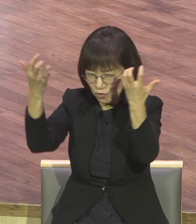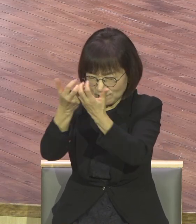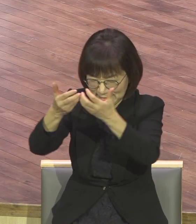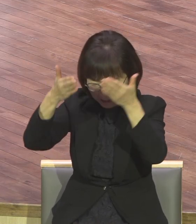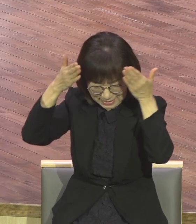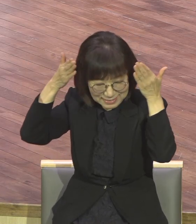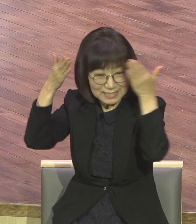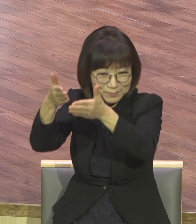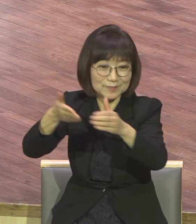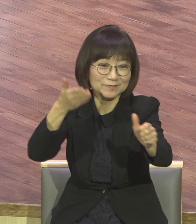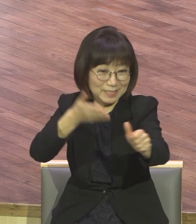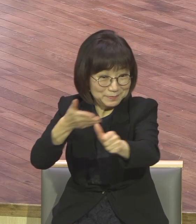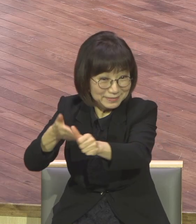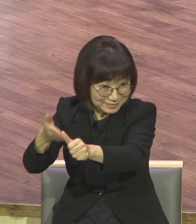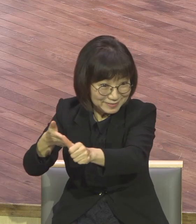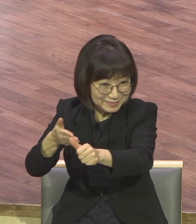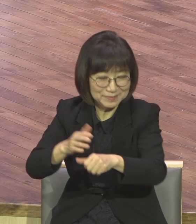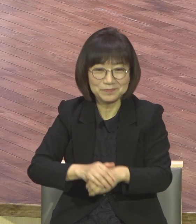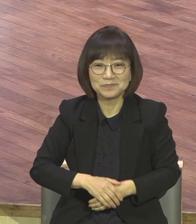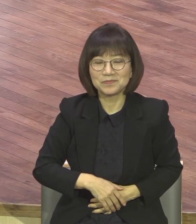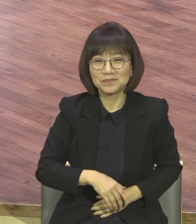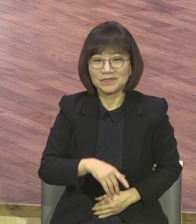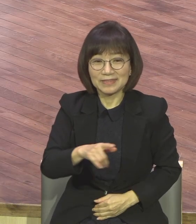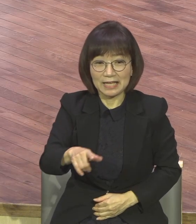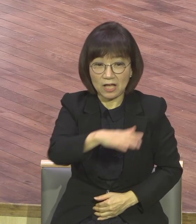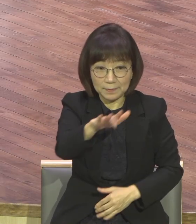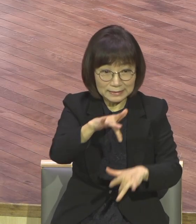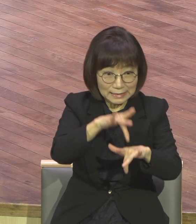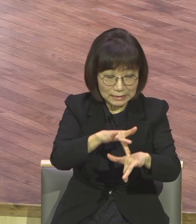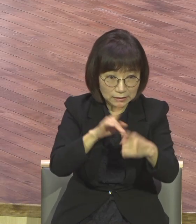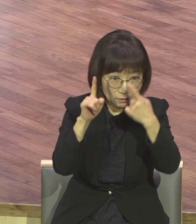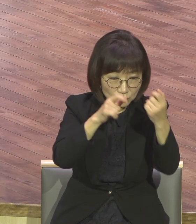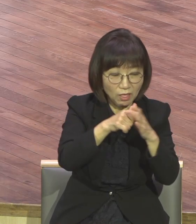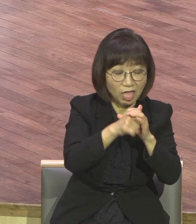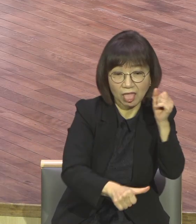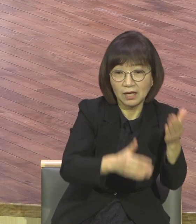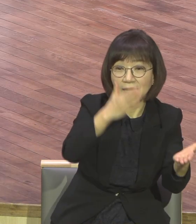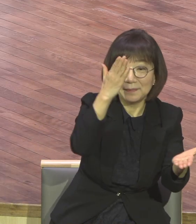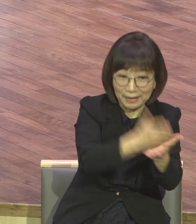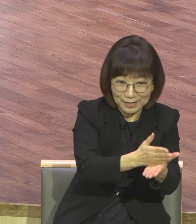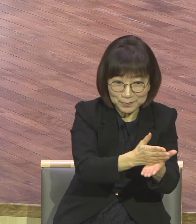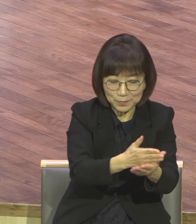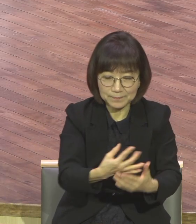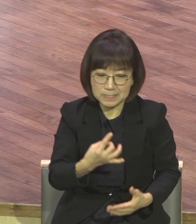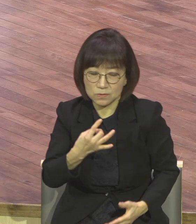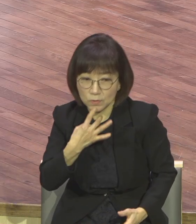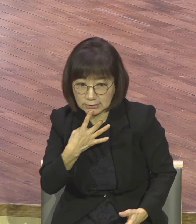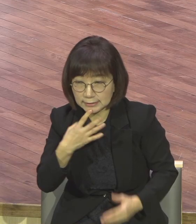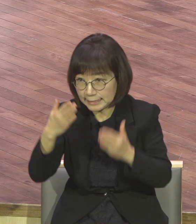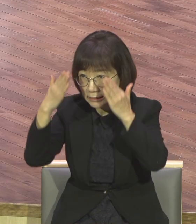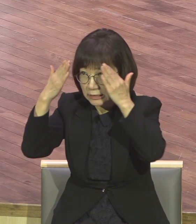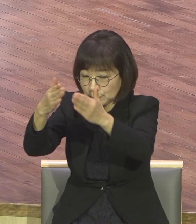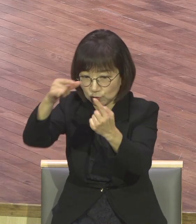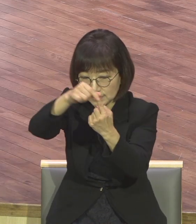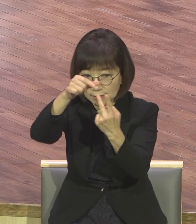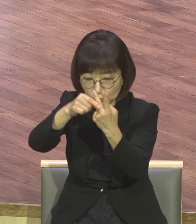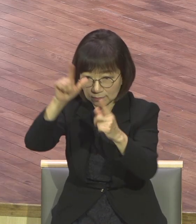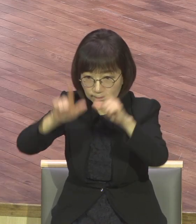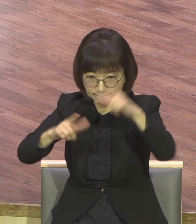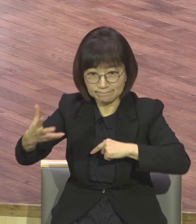그래서 영계 모든 성도들 사단에 속지 말고 오직과 이 집중 영적 자세